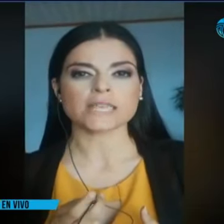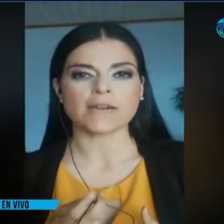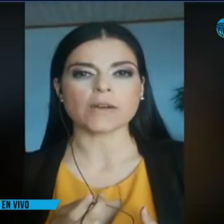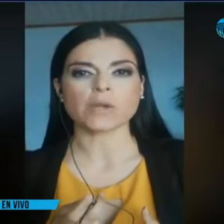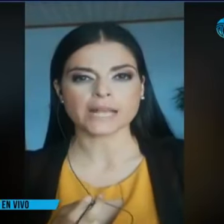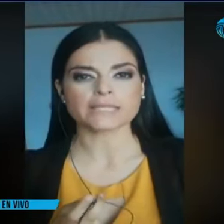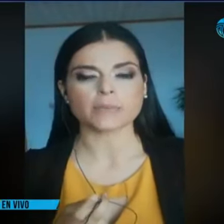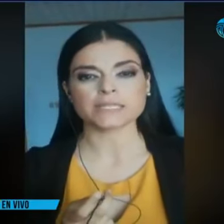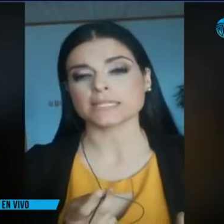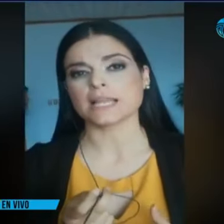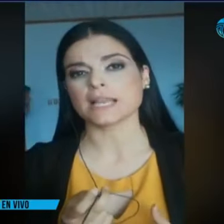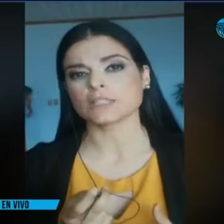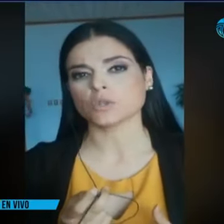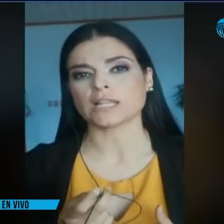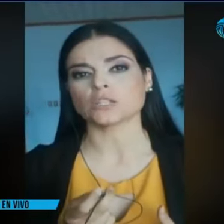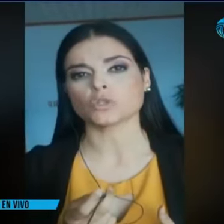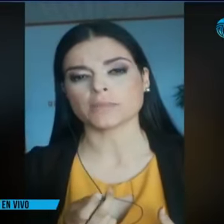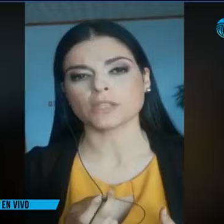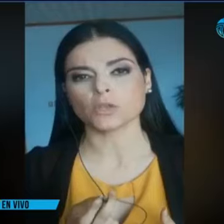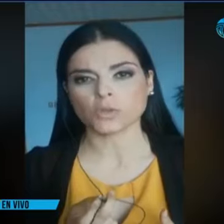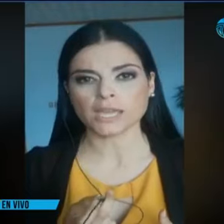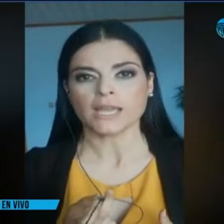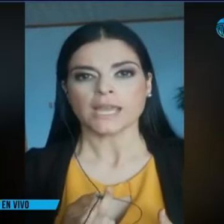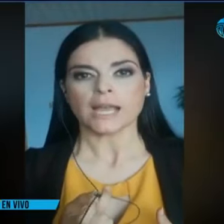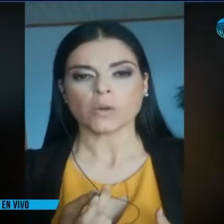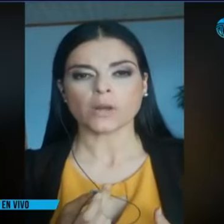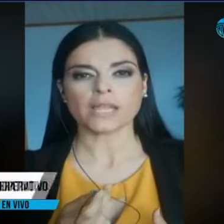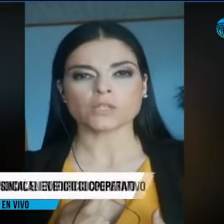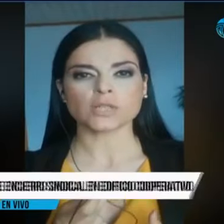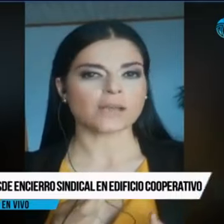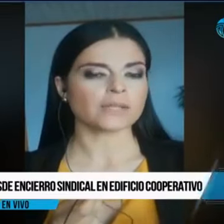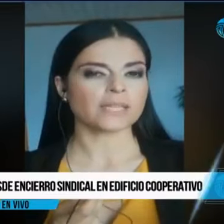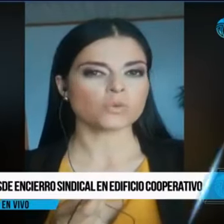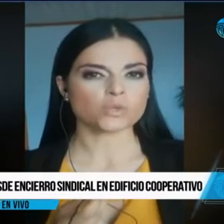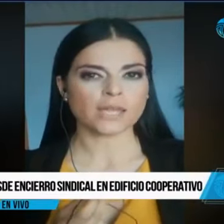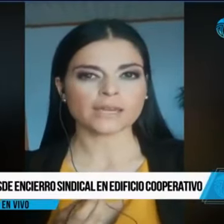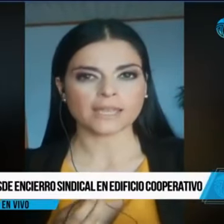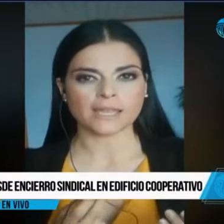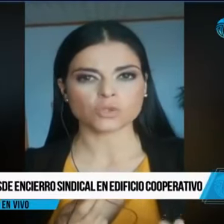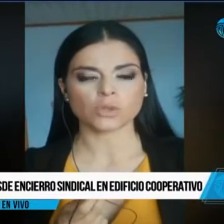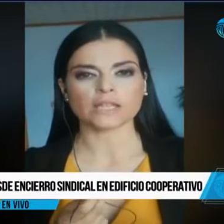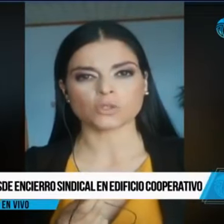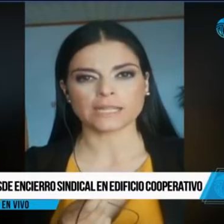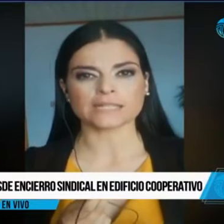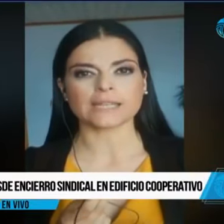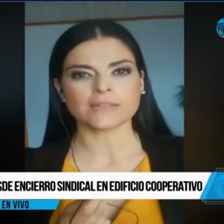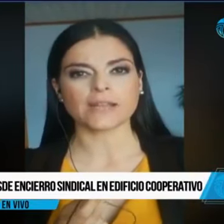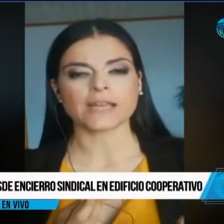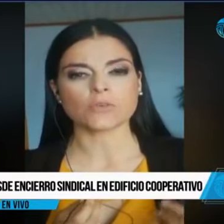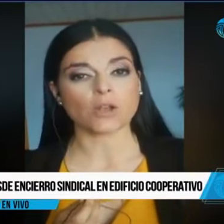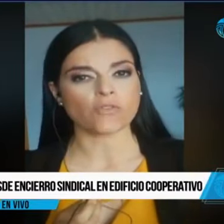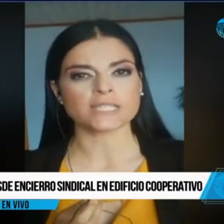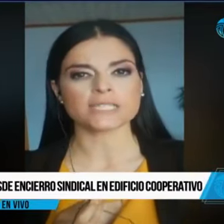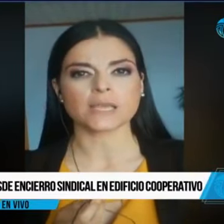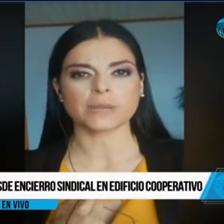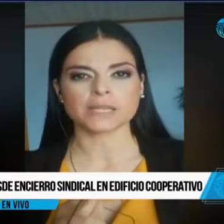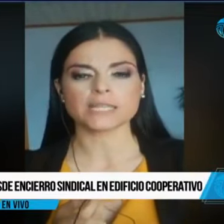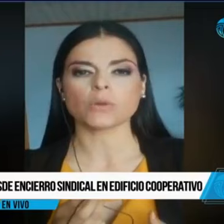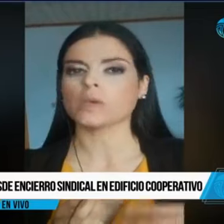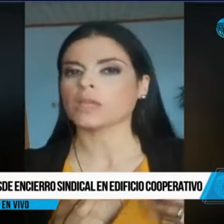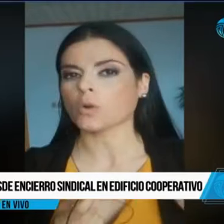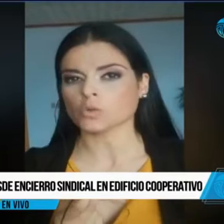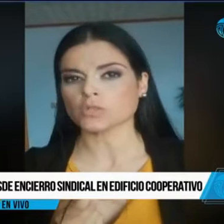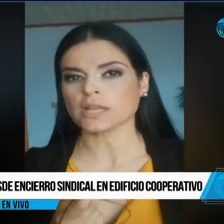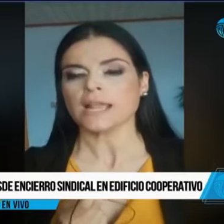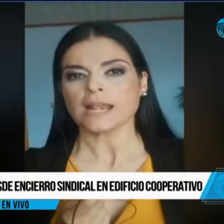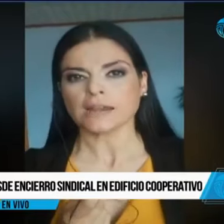que se daba hoy en Casa Presidencial a eso de las 12 de mediodía. Ahora ellos acaban de anunciar que a eso de las 2 de la tarde van a dar una conferencia de prensa luego